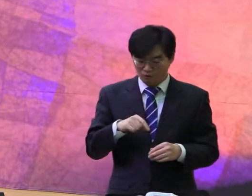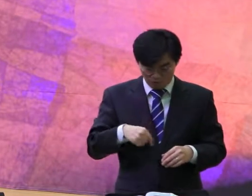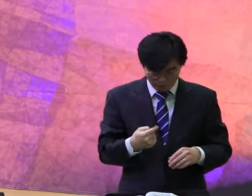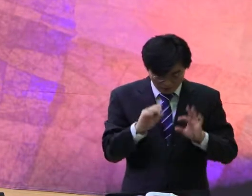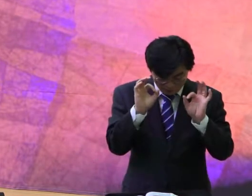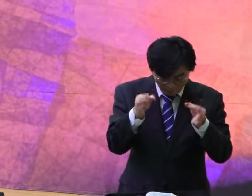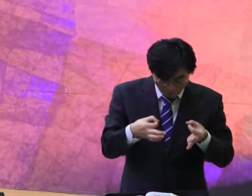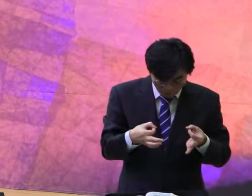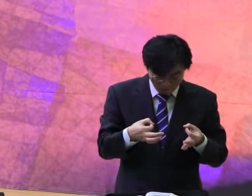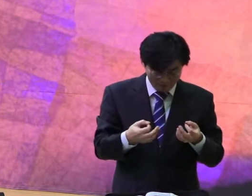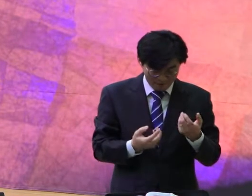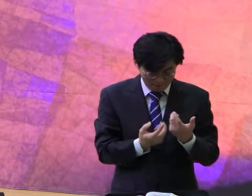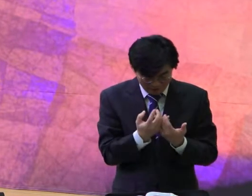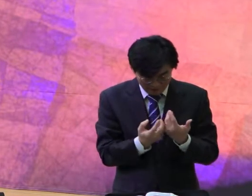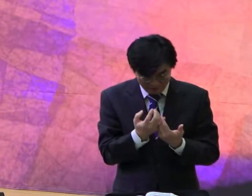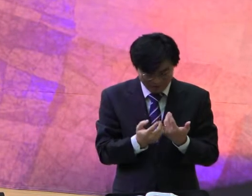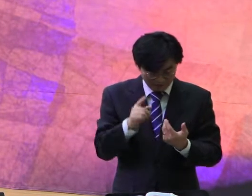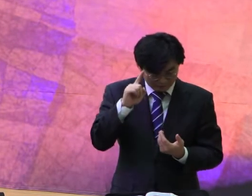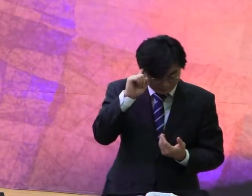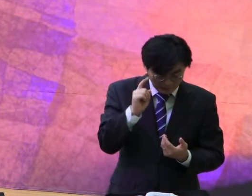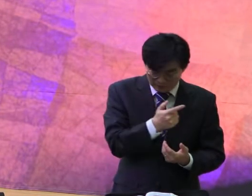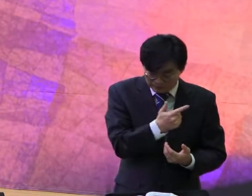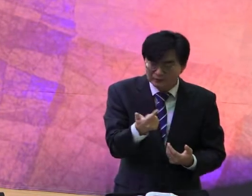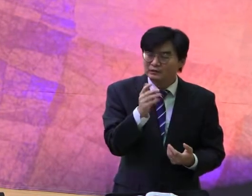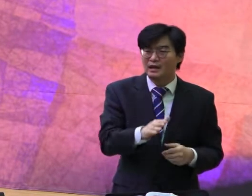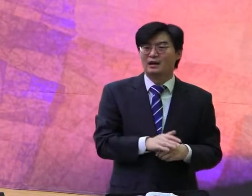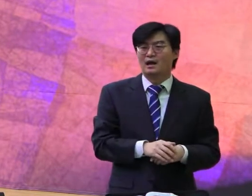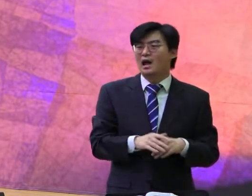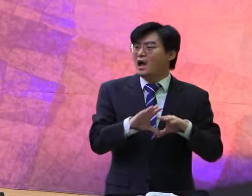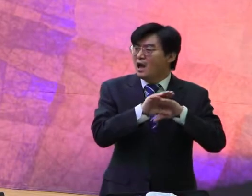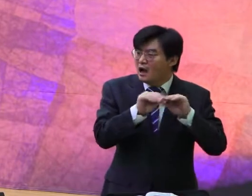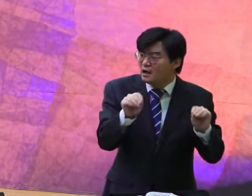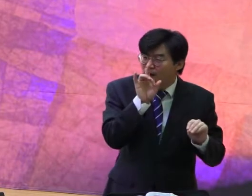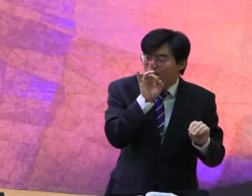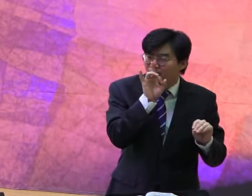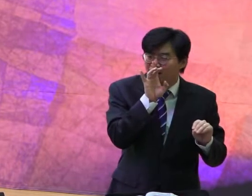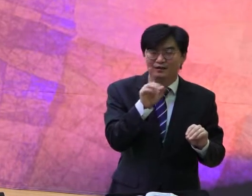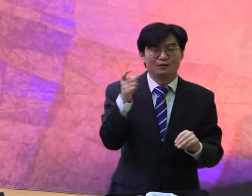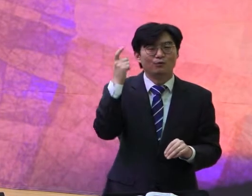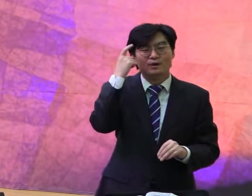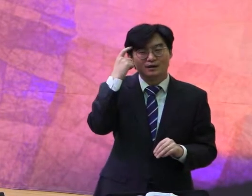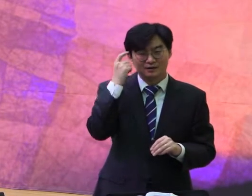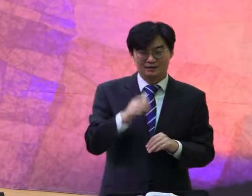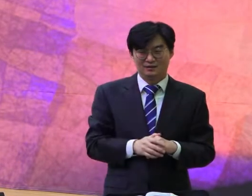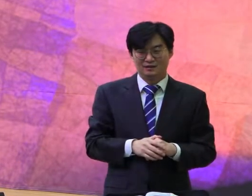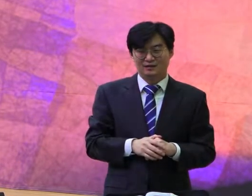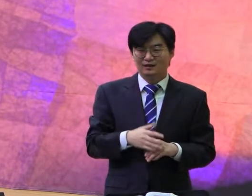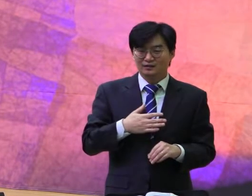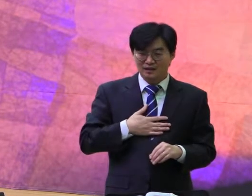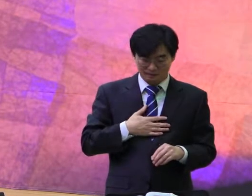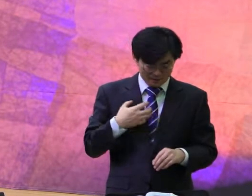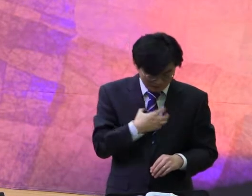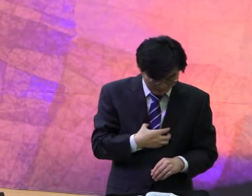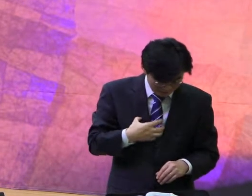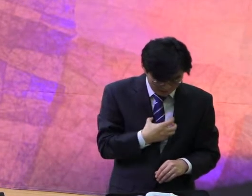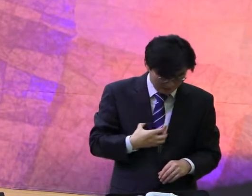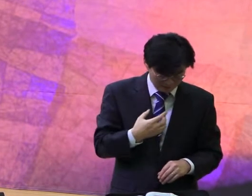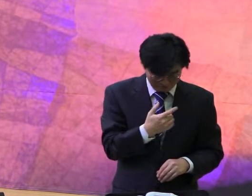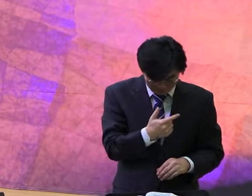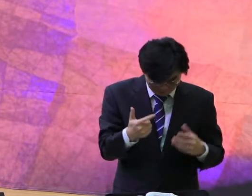이기고 싶어 합니다. 그런데 잘 안 되죠. 잘 안 될 때가 정말 많습니다.